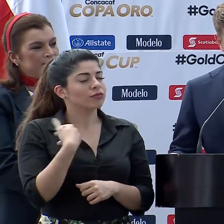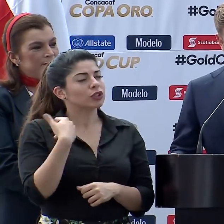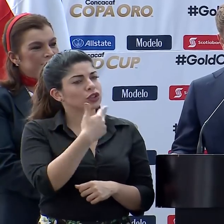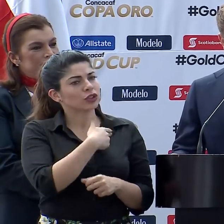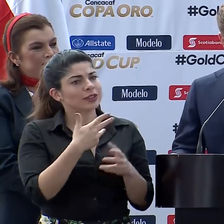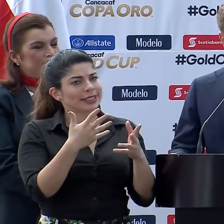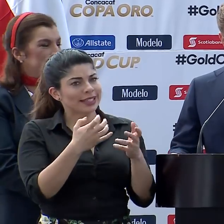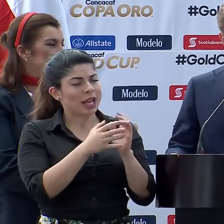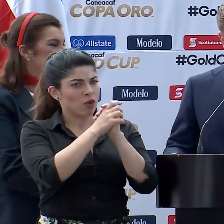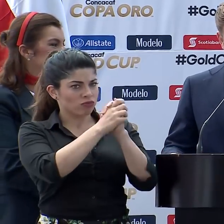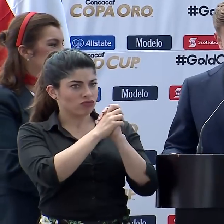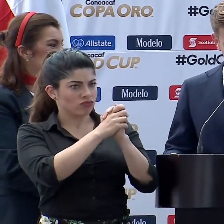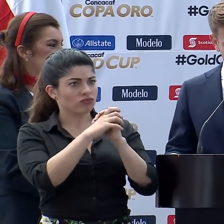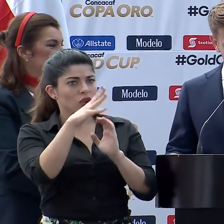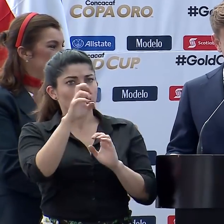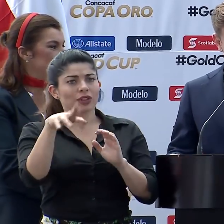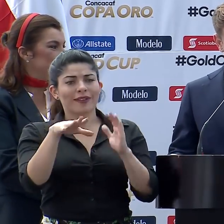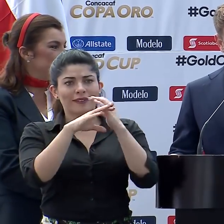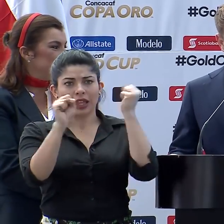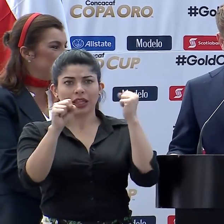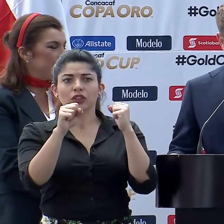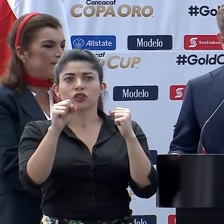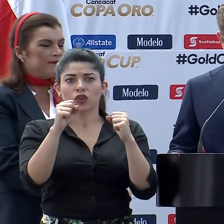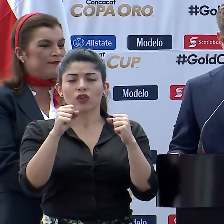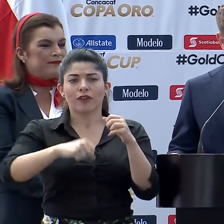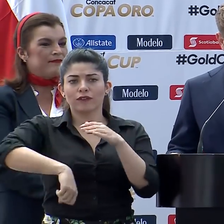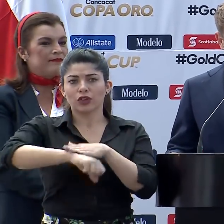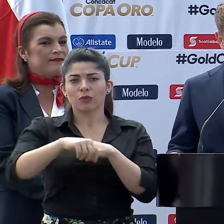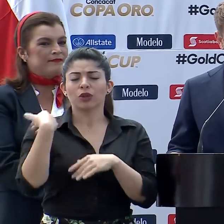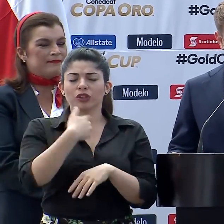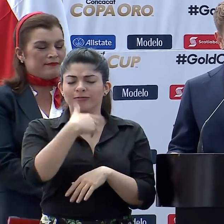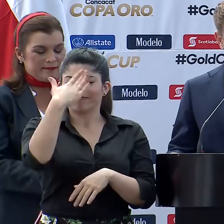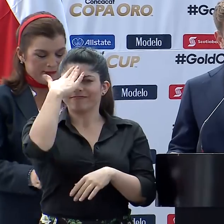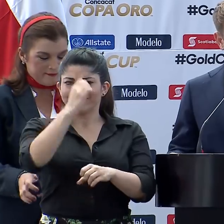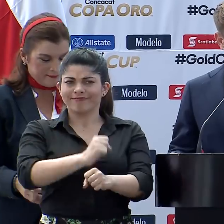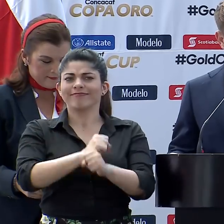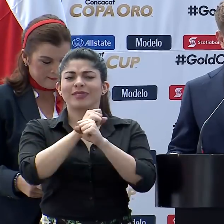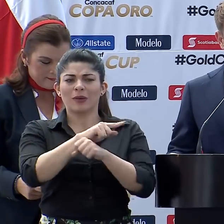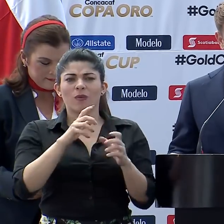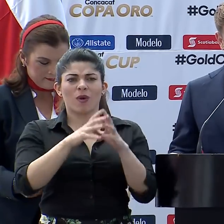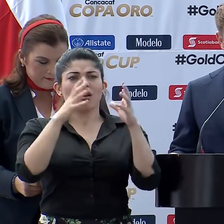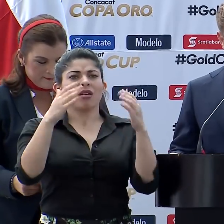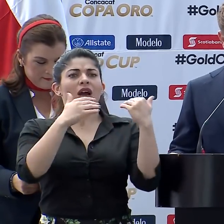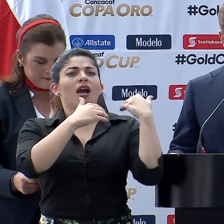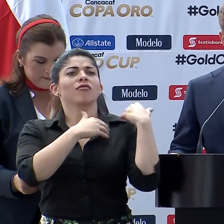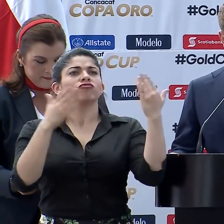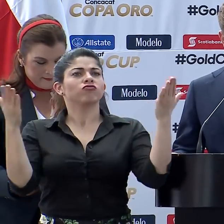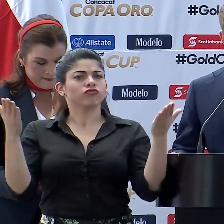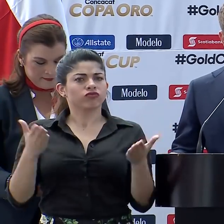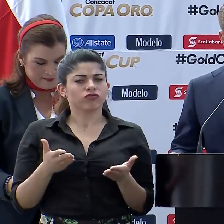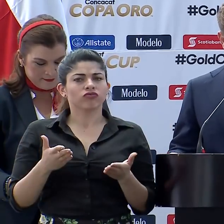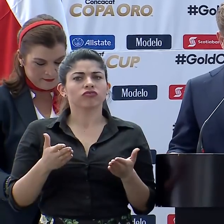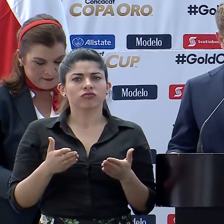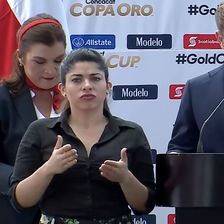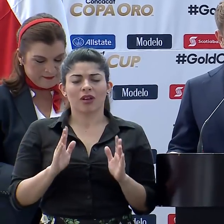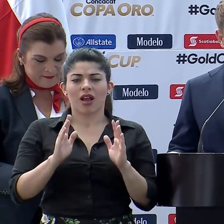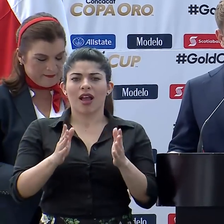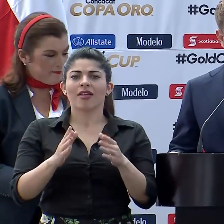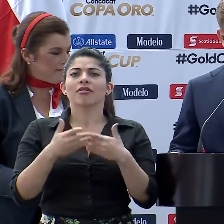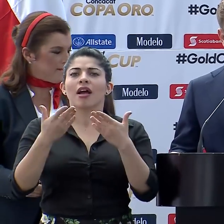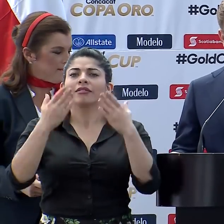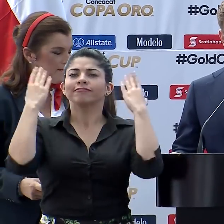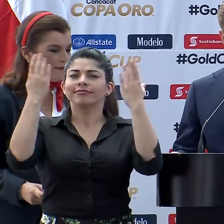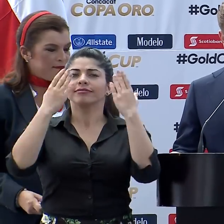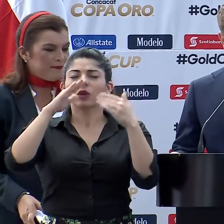queremos felicitar a la Federación Costarricense de Fútbol. Estamos seguros de que serán unos grandes anfitriones y que crearán una